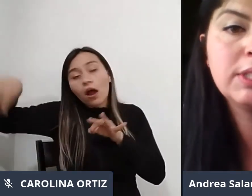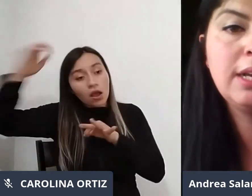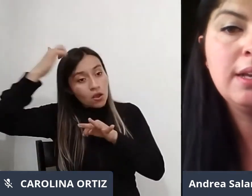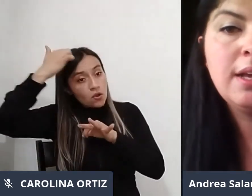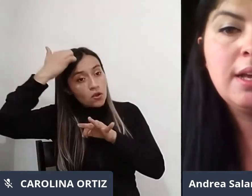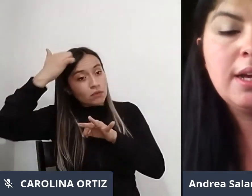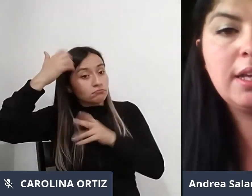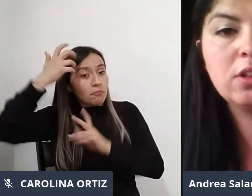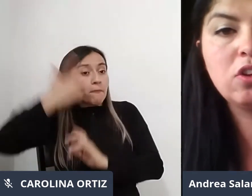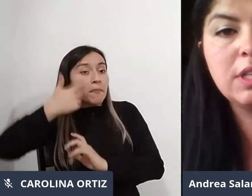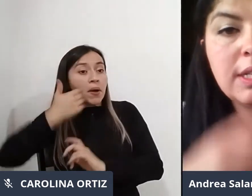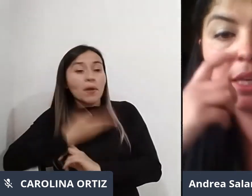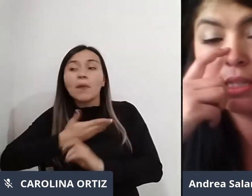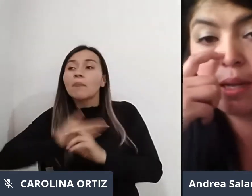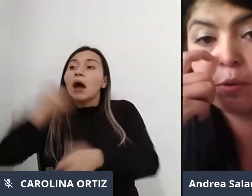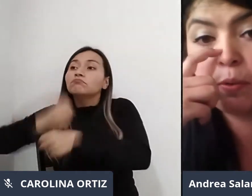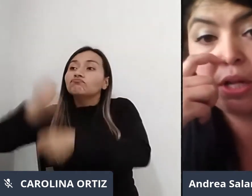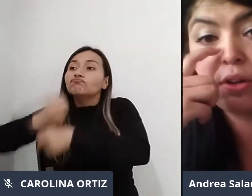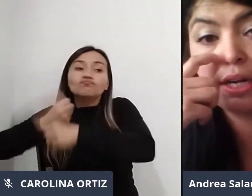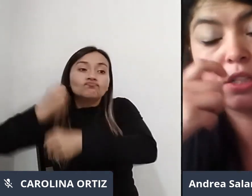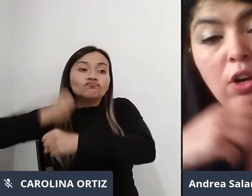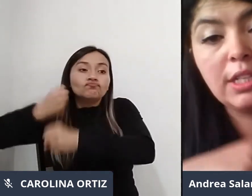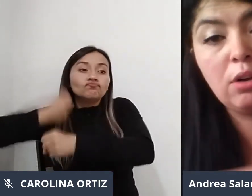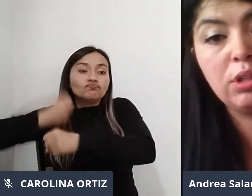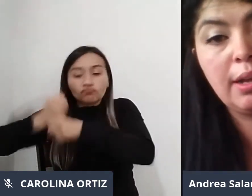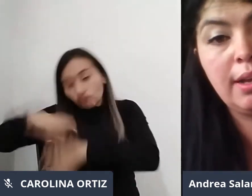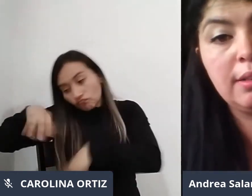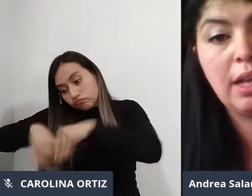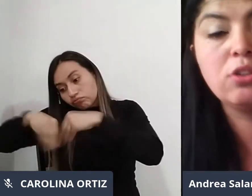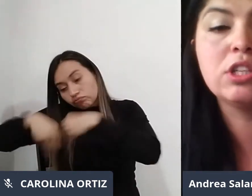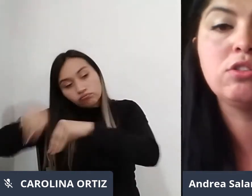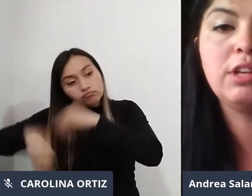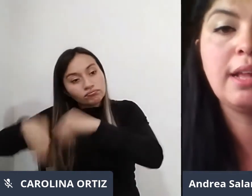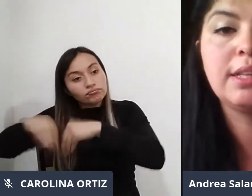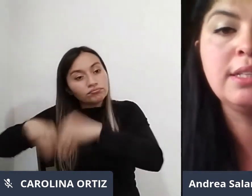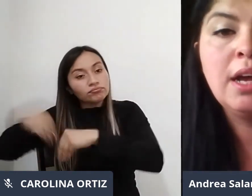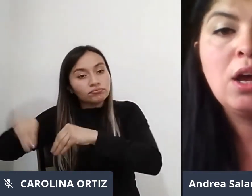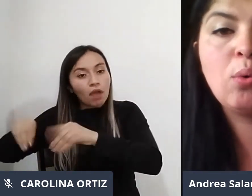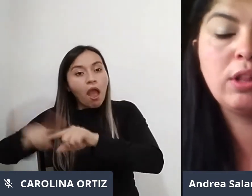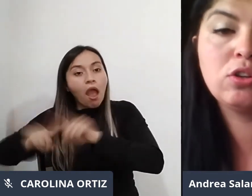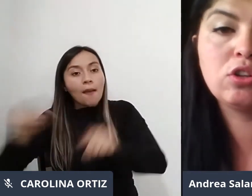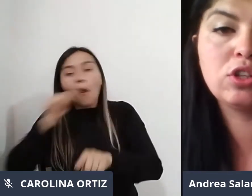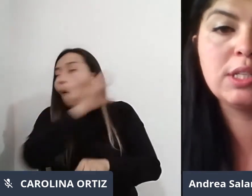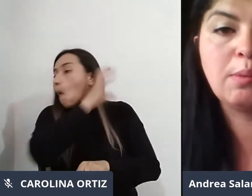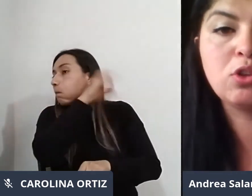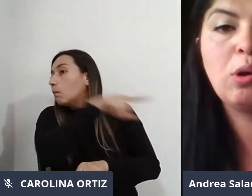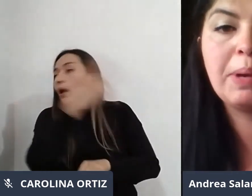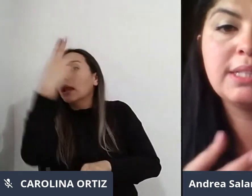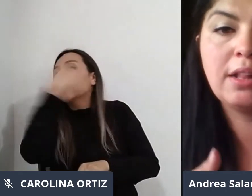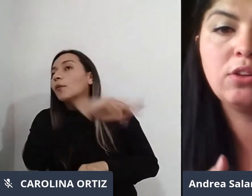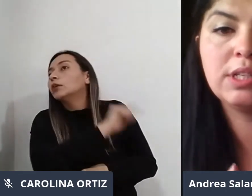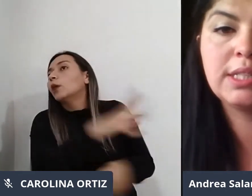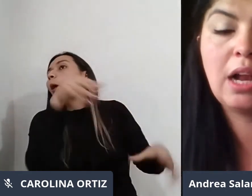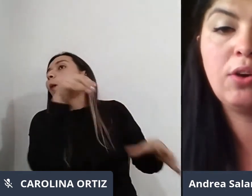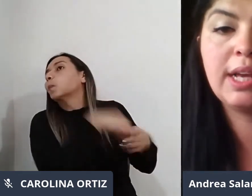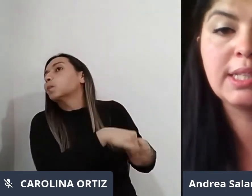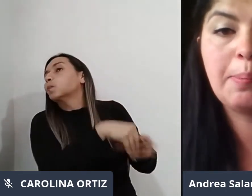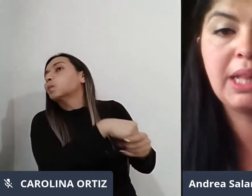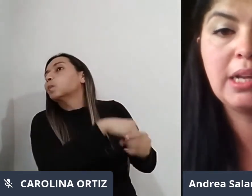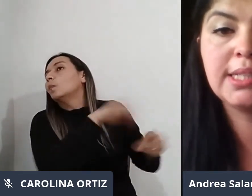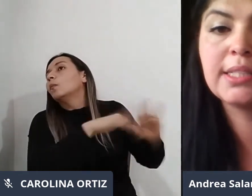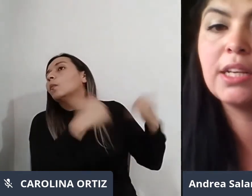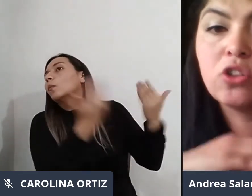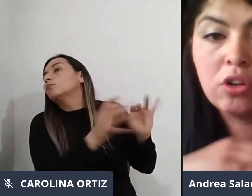venderle, ¿sí? Y entonces estamos poniendo en riesgo la salud de los estudiantes cuando nosotros estamos solo pensando desde esas